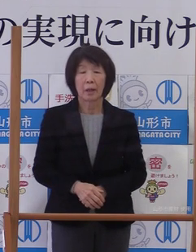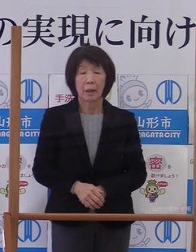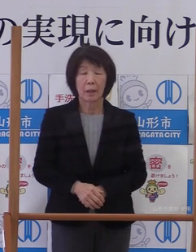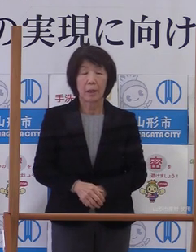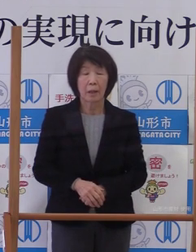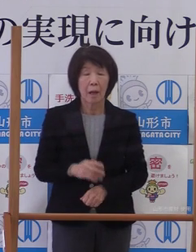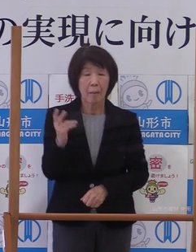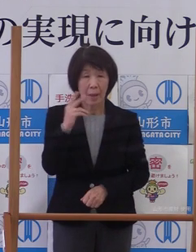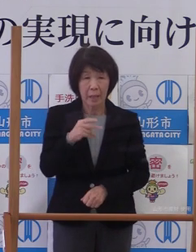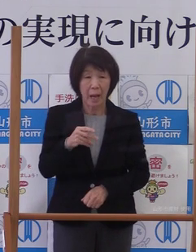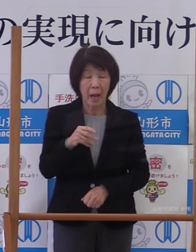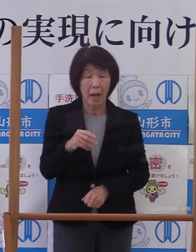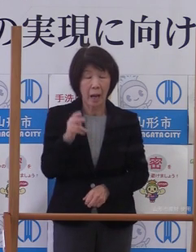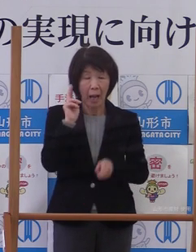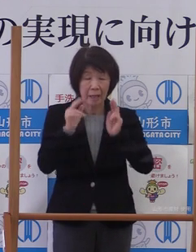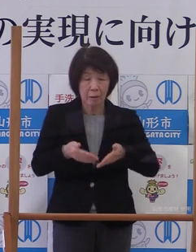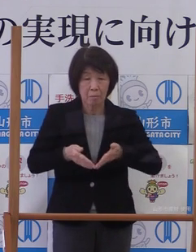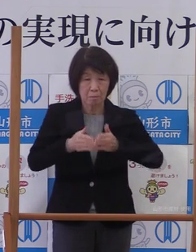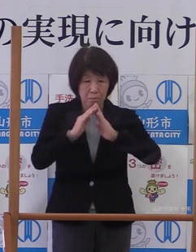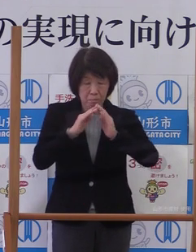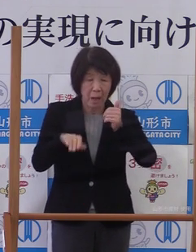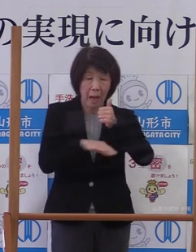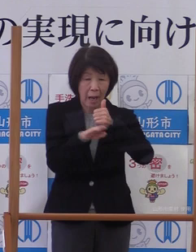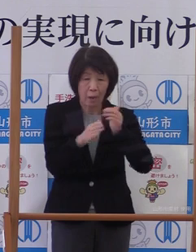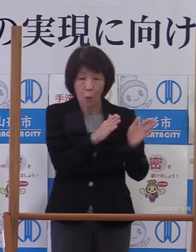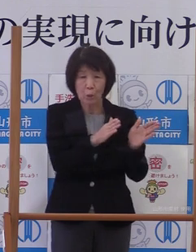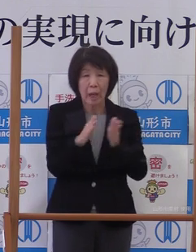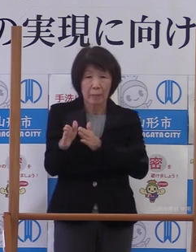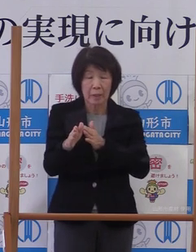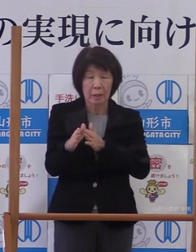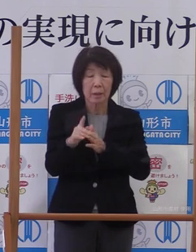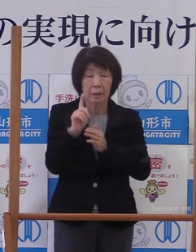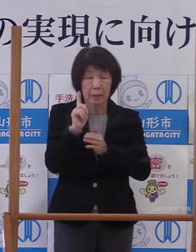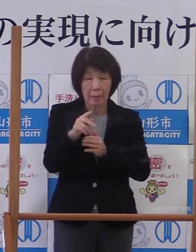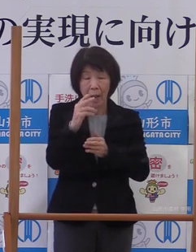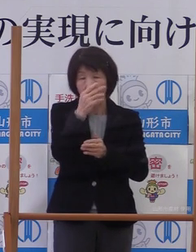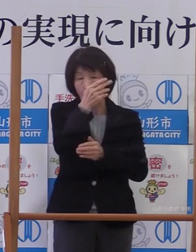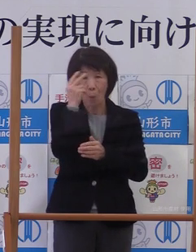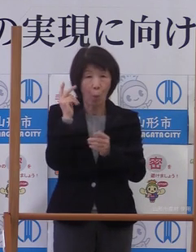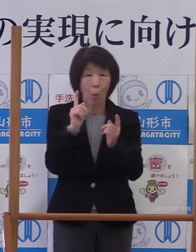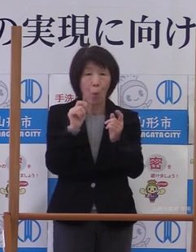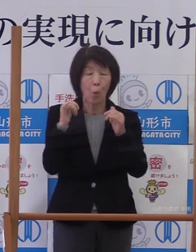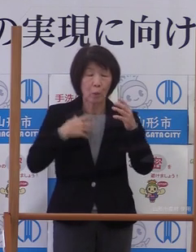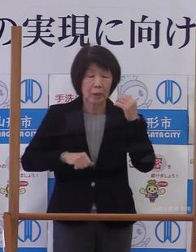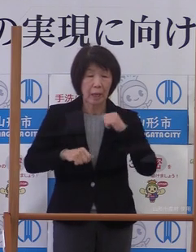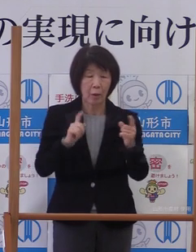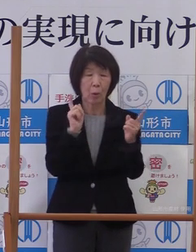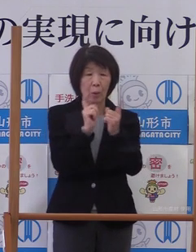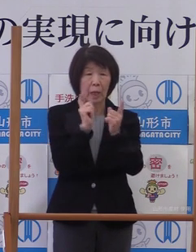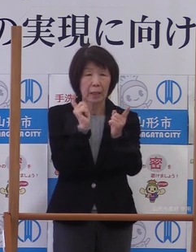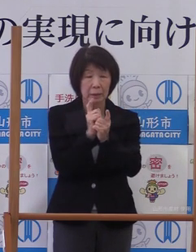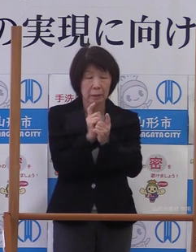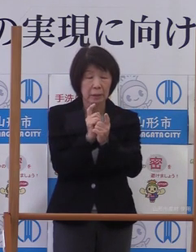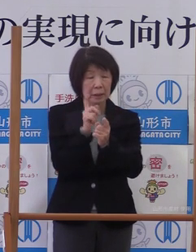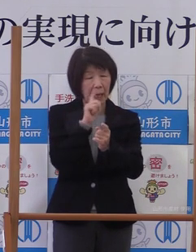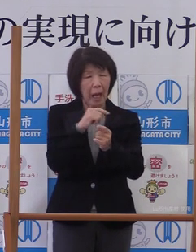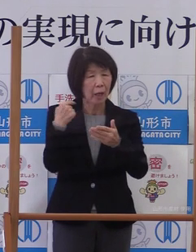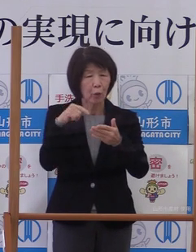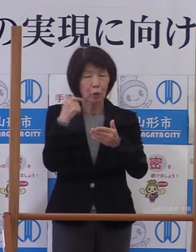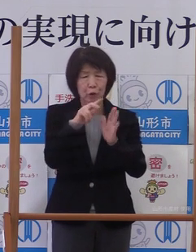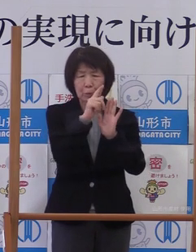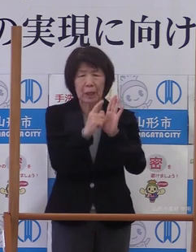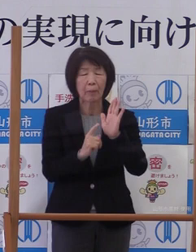創業しやすい環境整備では、市内の高校生を対象に、創業機運醸成の教育プログラムを実施